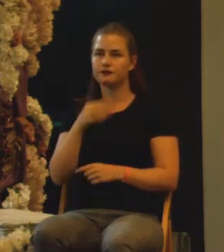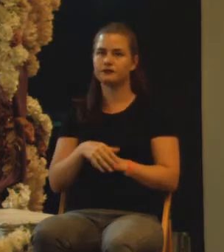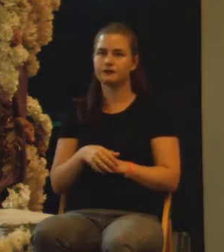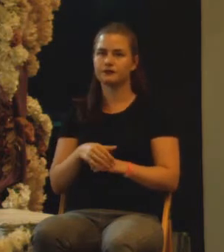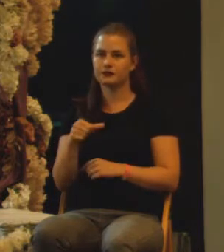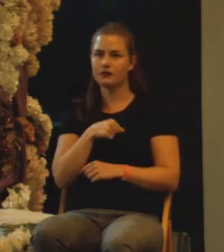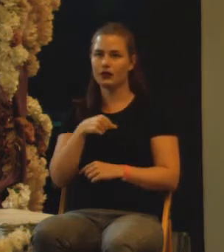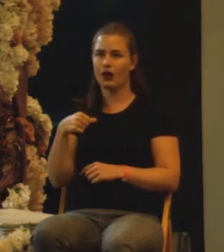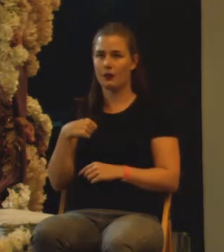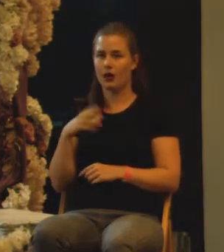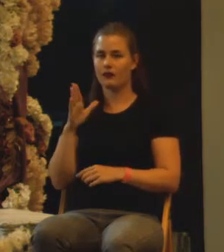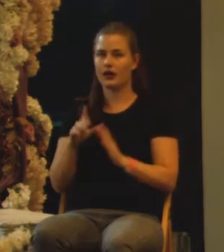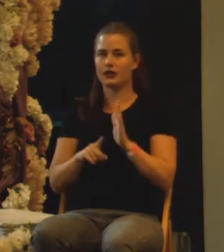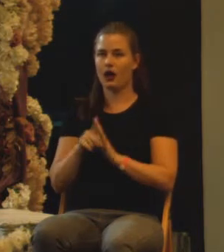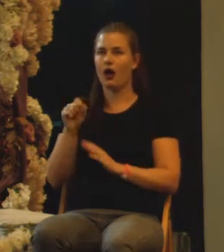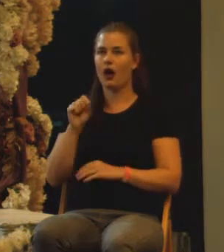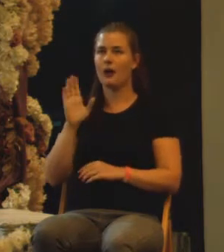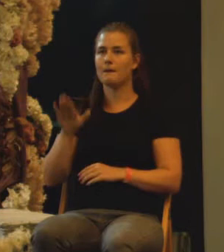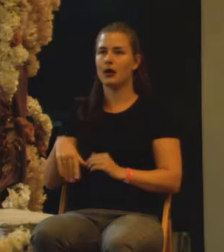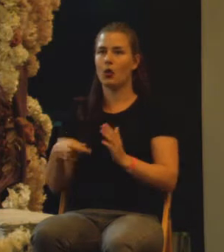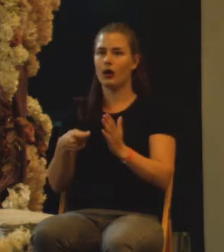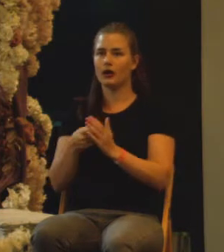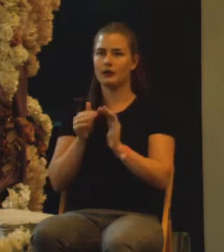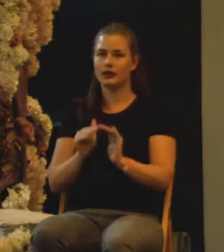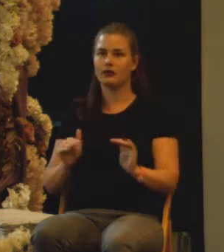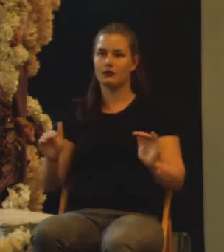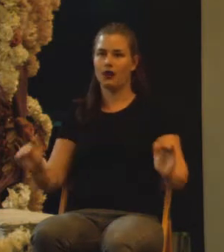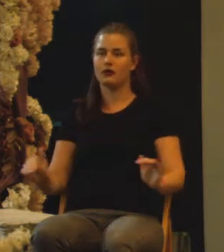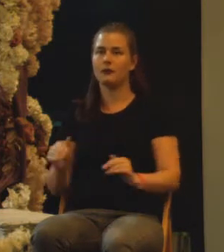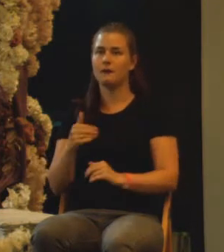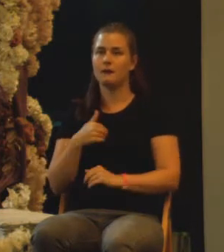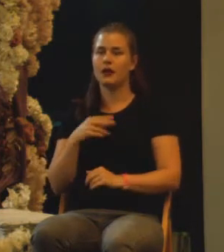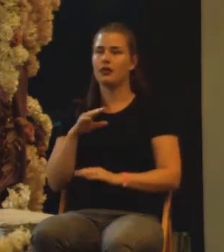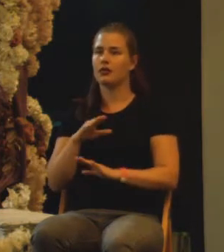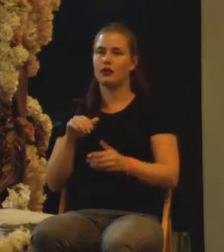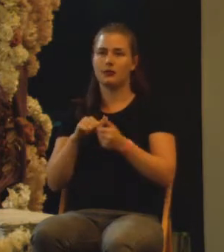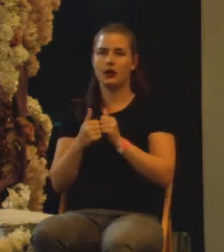есть самой вначале, а потом кормить их. Вот.